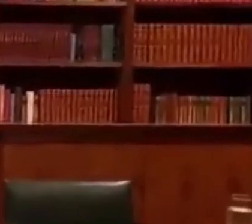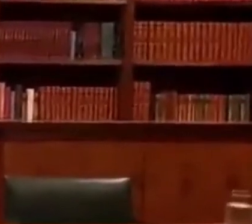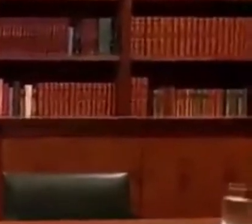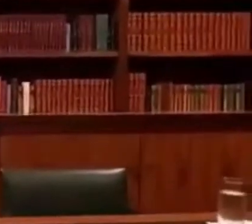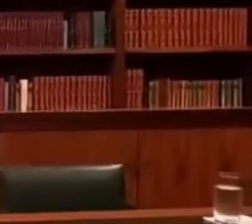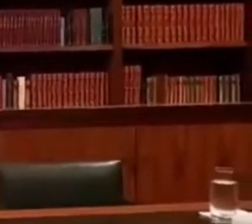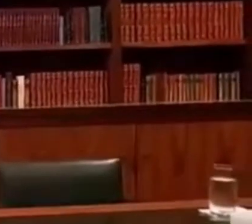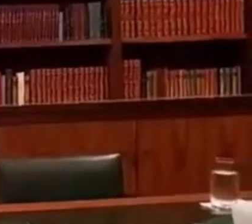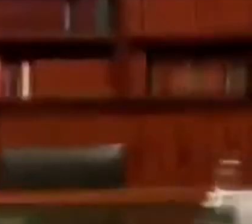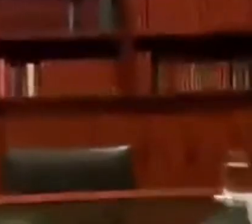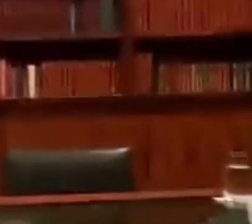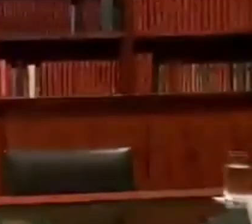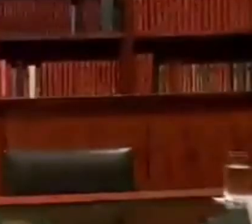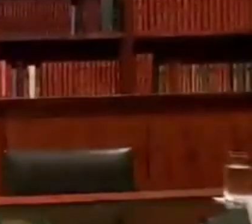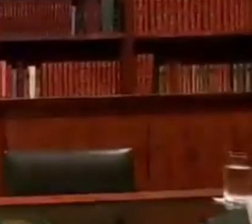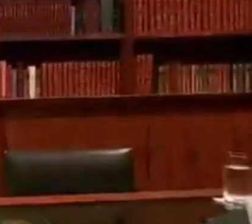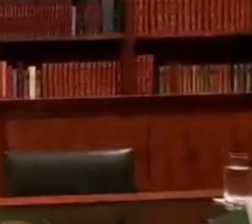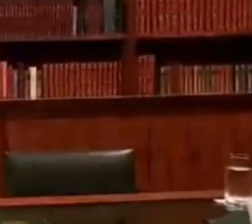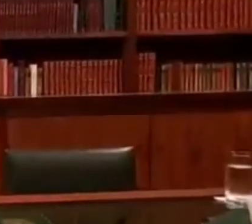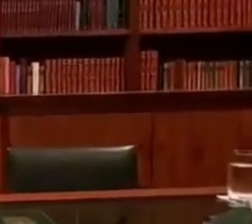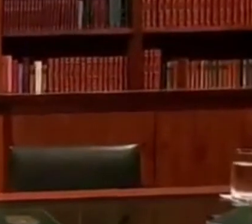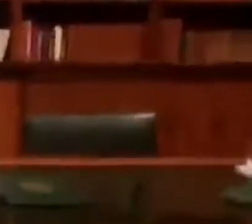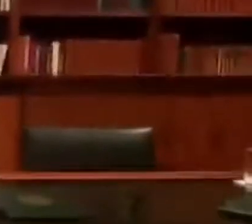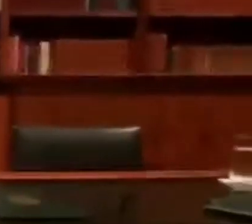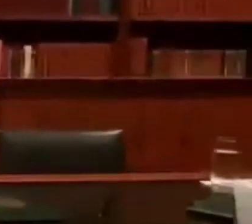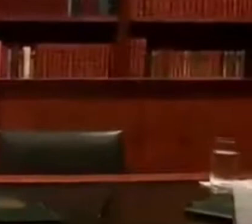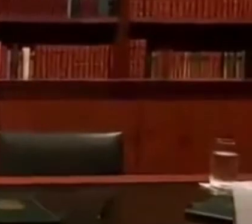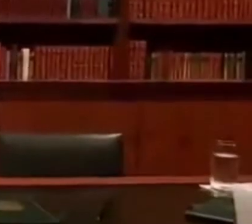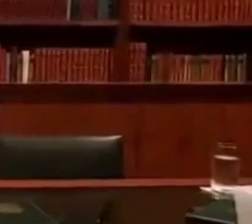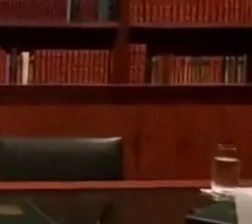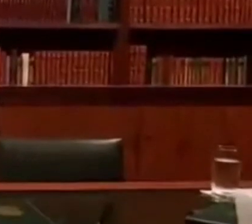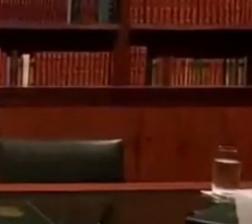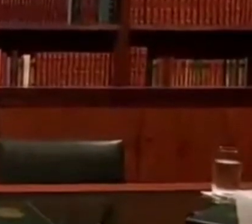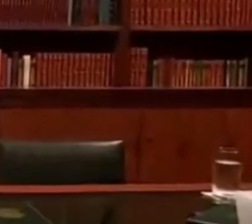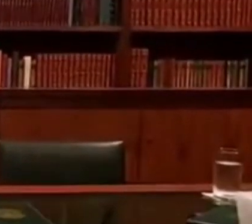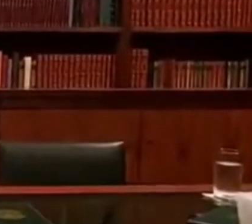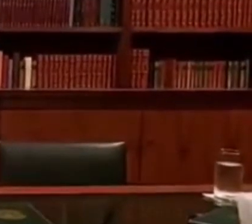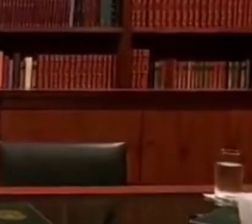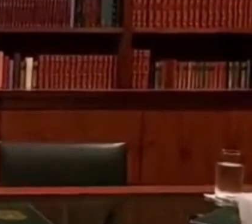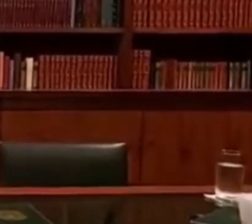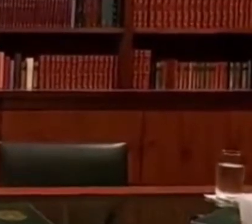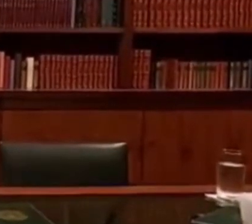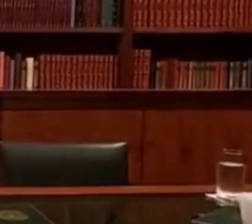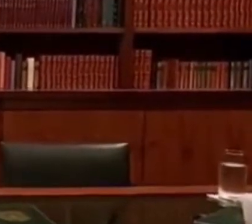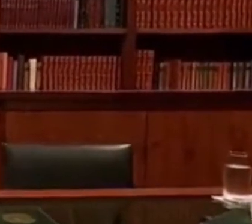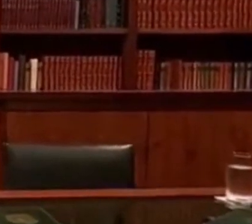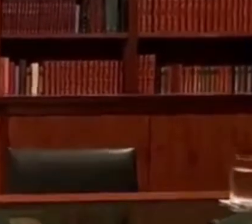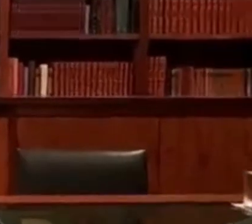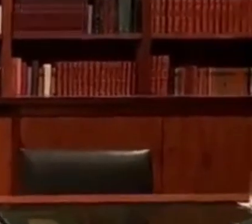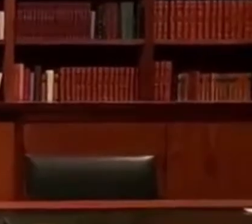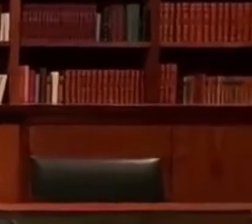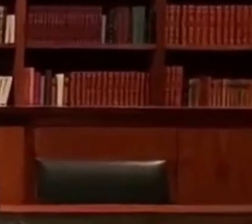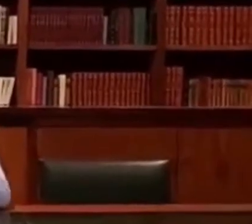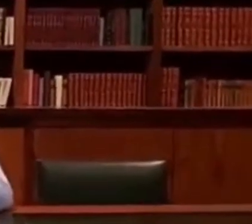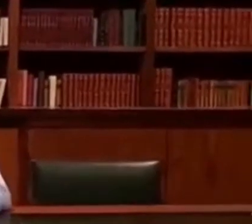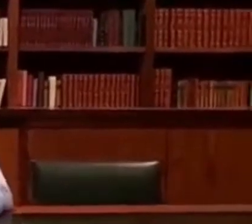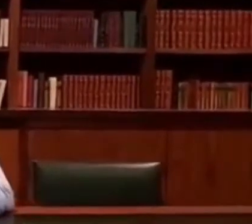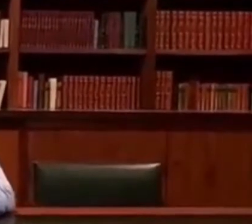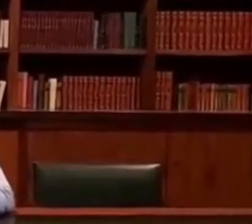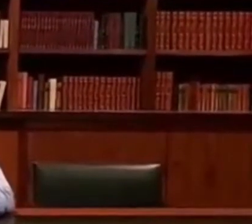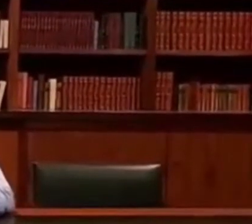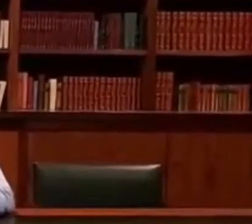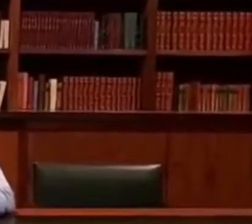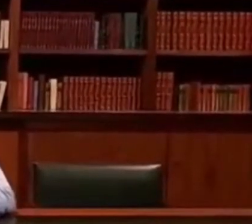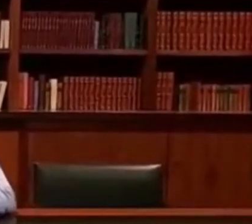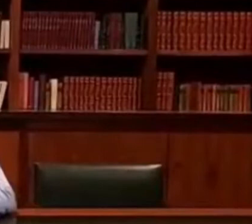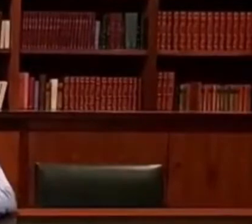aumenta um pouquinho, né? A base aqui, uns 15% aí. 15%. Então, cada 100 pessoas acima de 60 anos, que é o meu caso... Podem ter